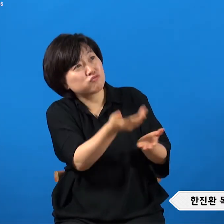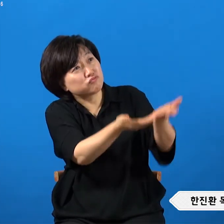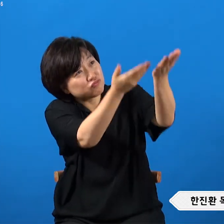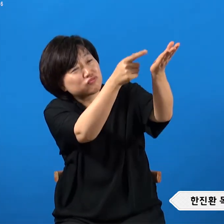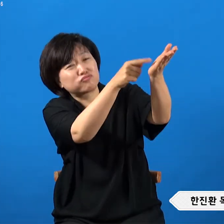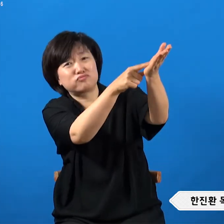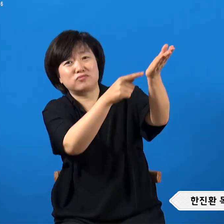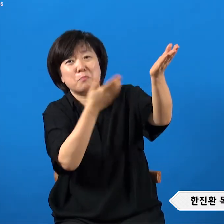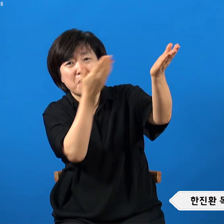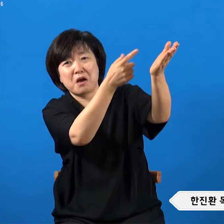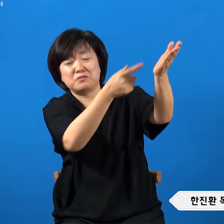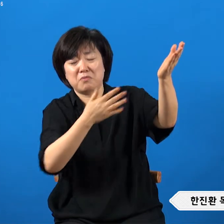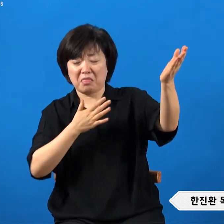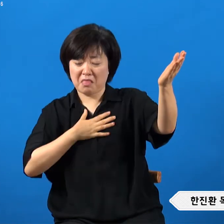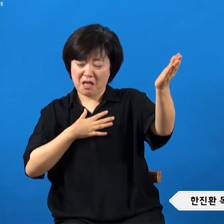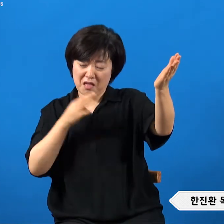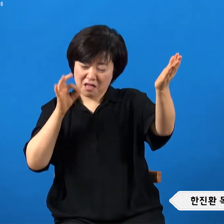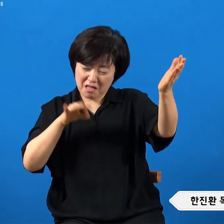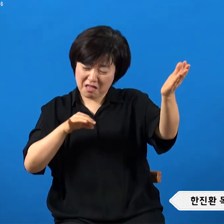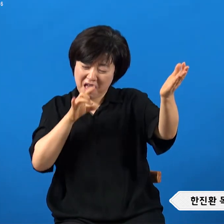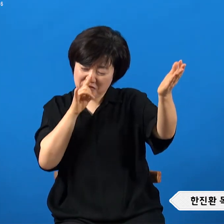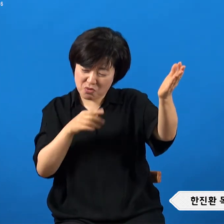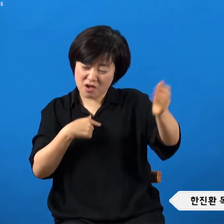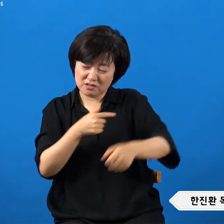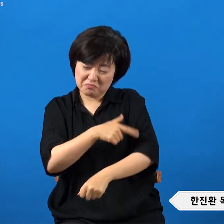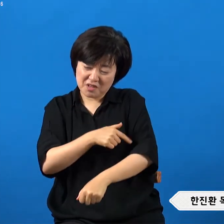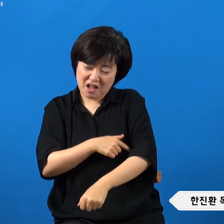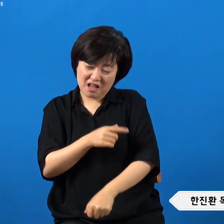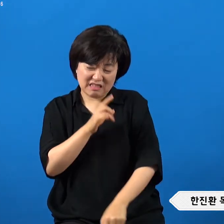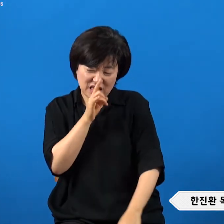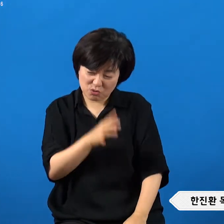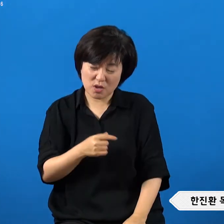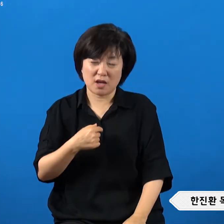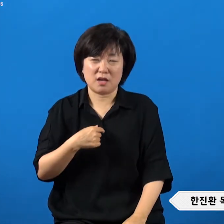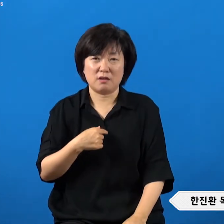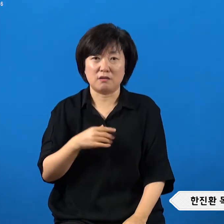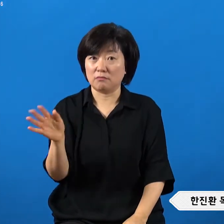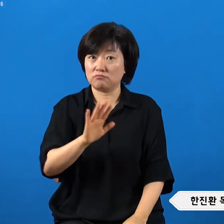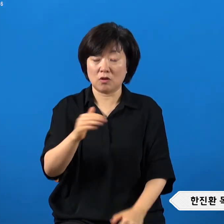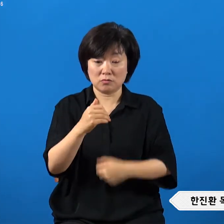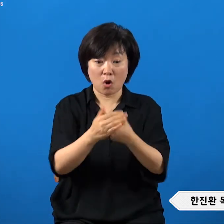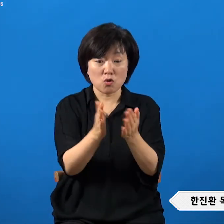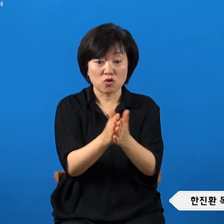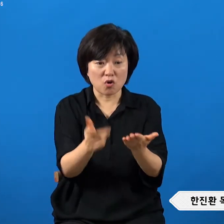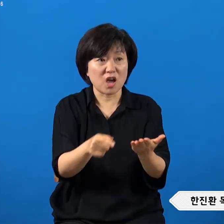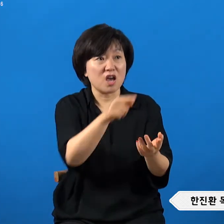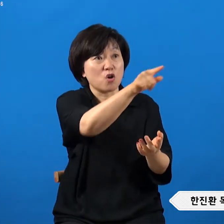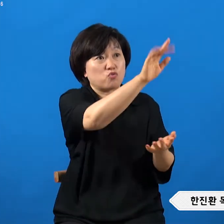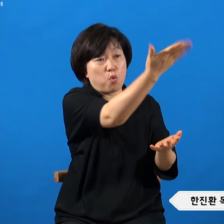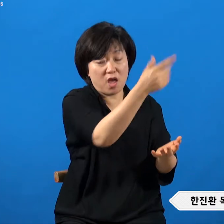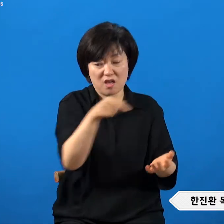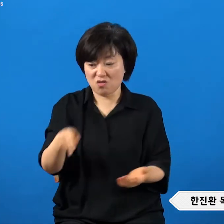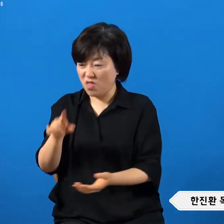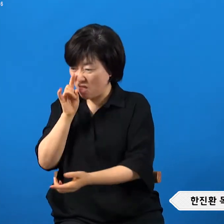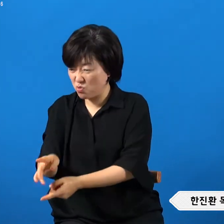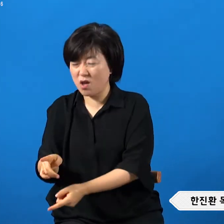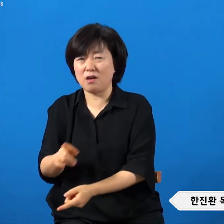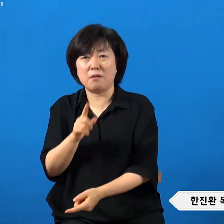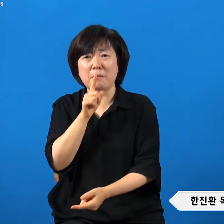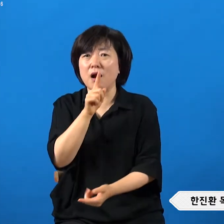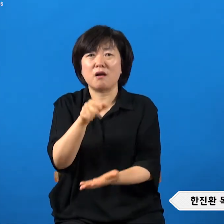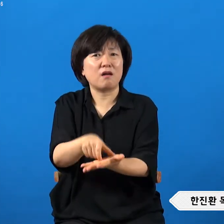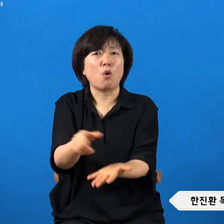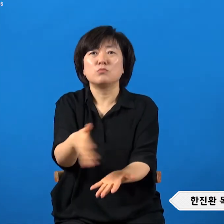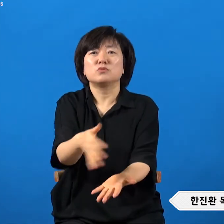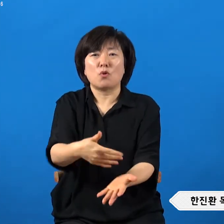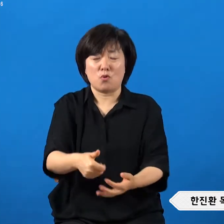된다. 그러면 안 됩니다. 성경에 그런 말이 어디 있습니까? 이 사람은 되고 다른 사람은 안 되고 그런 게 어디 있습니까?